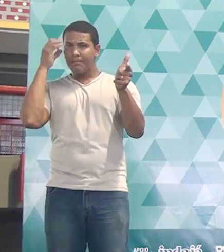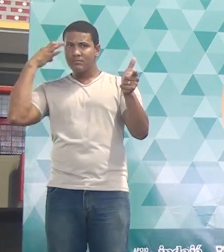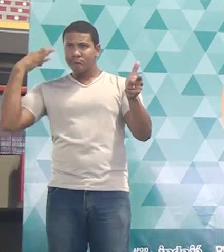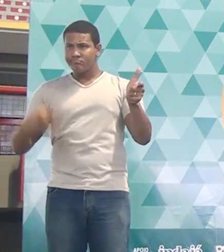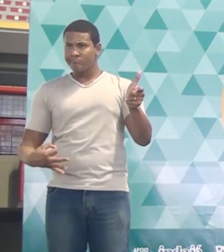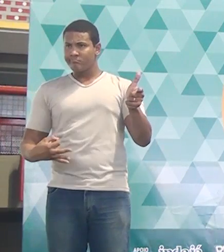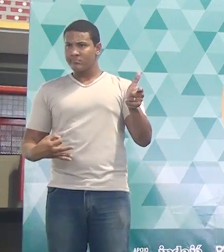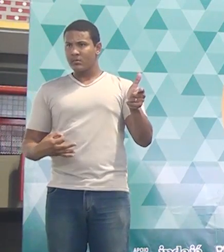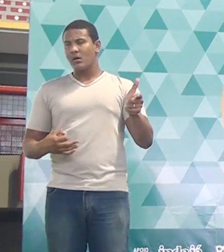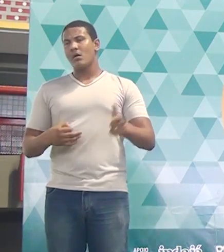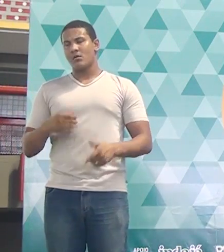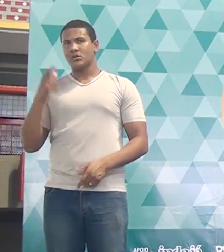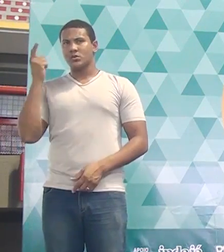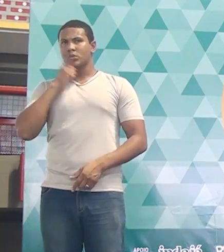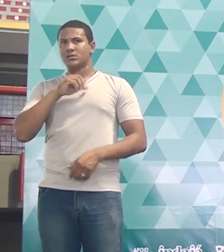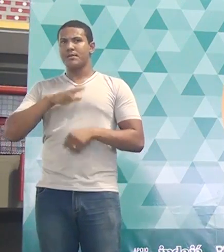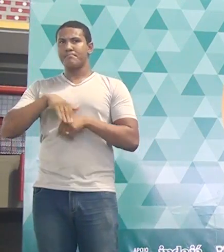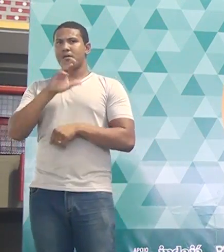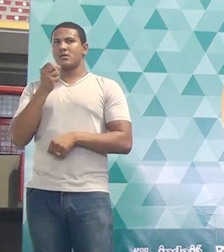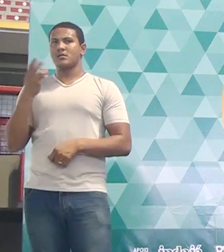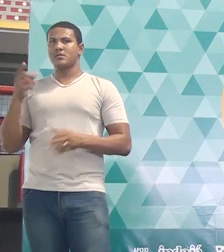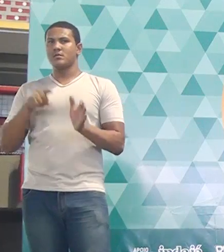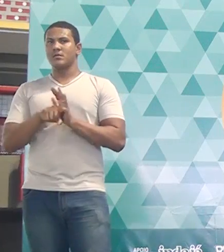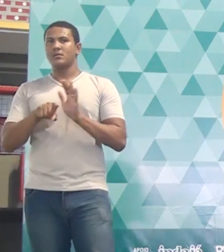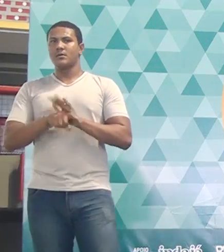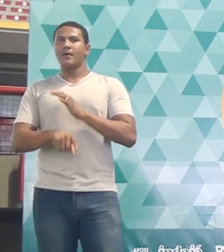Na prova do Enem de 2009,